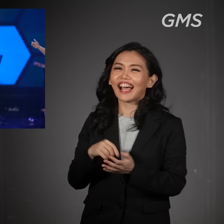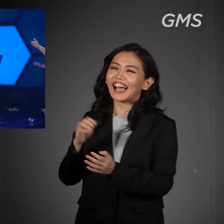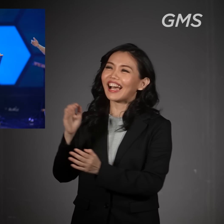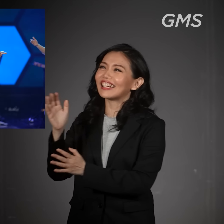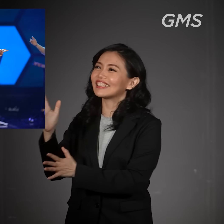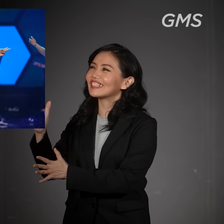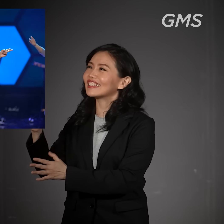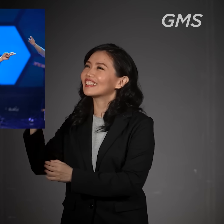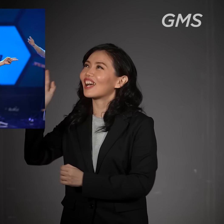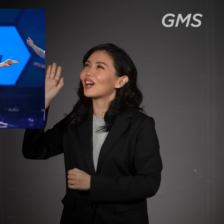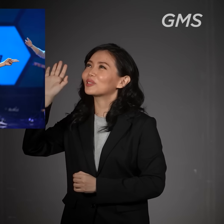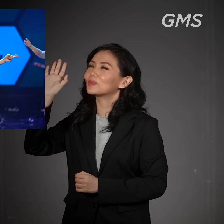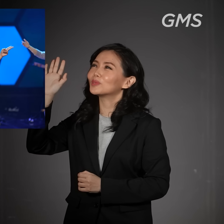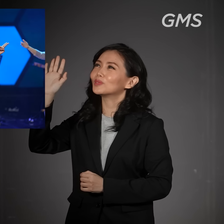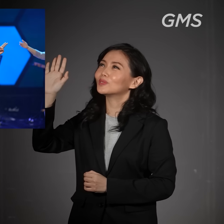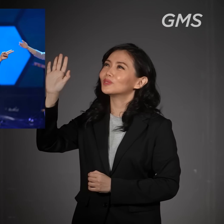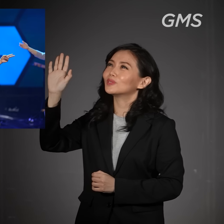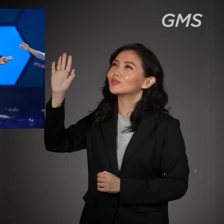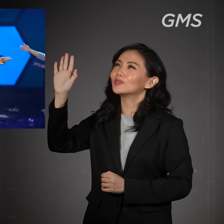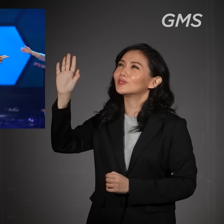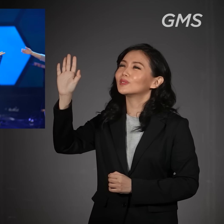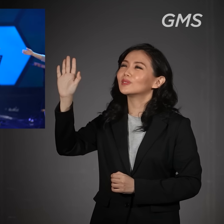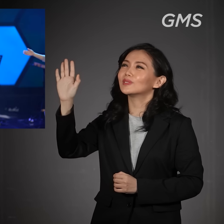di hadirat-Mu.